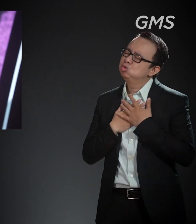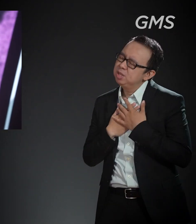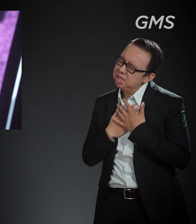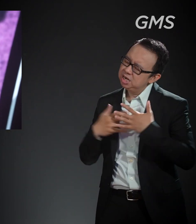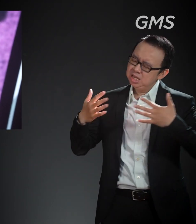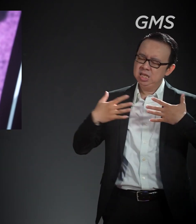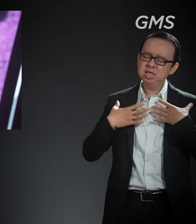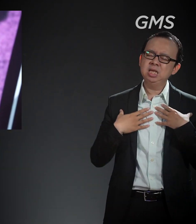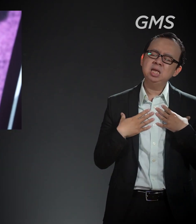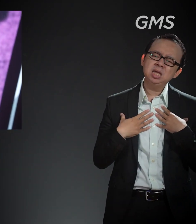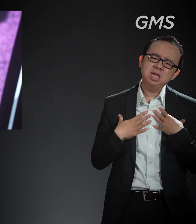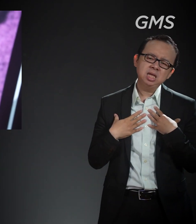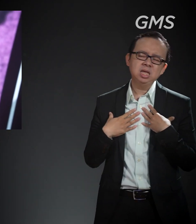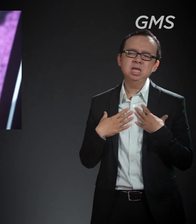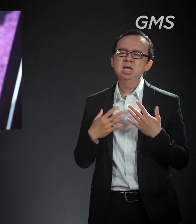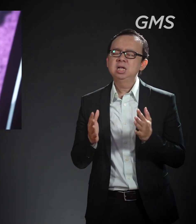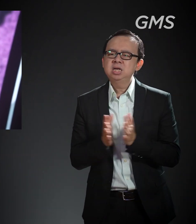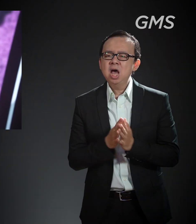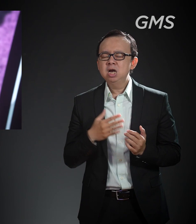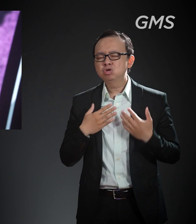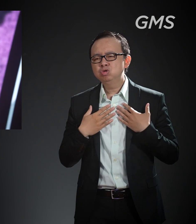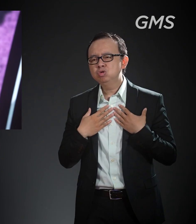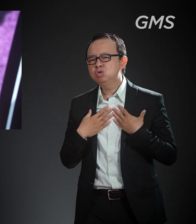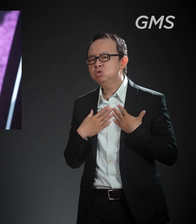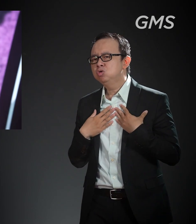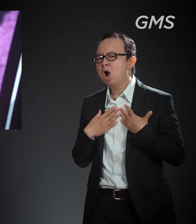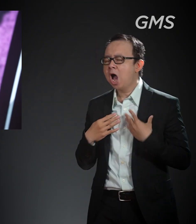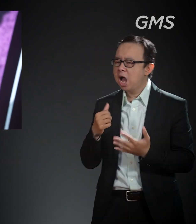ku miliki dan ku